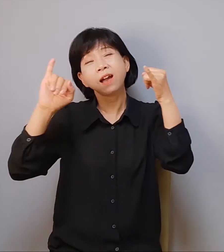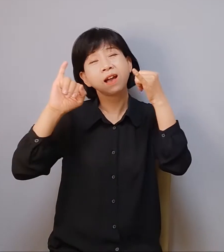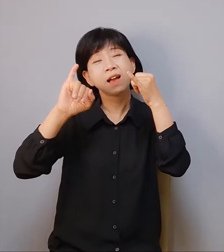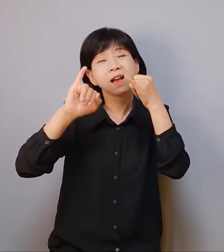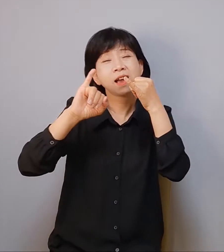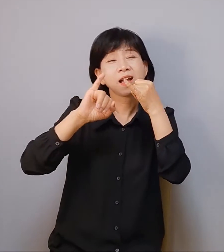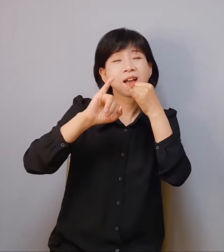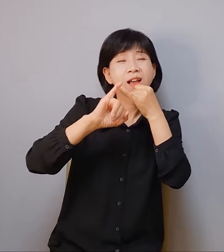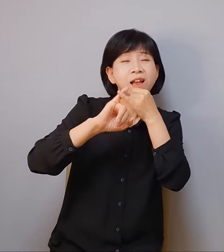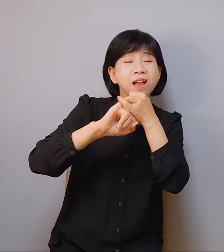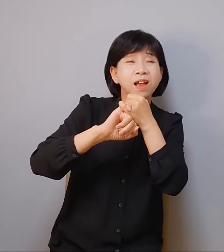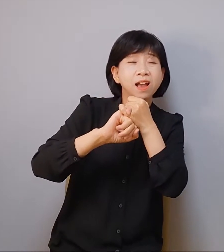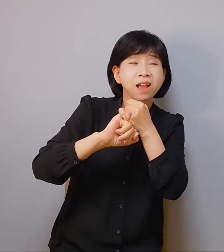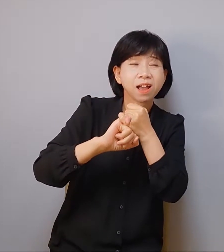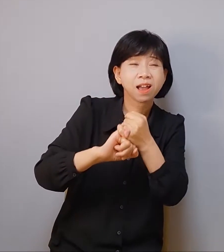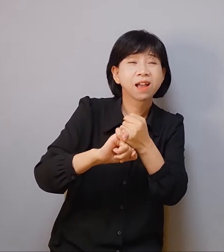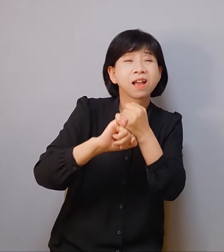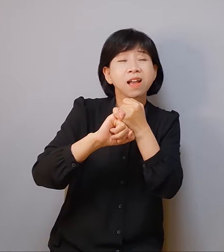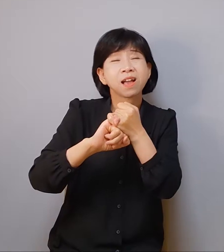잡아주리라.